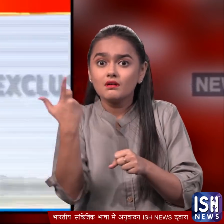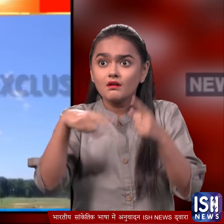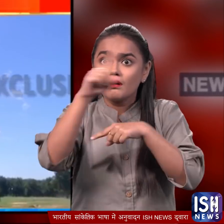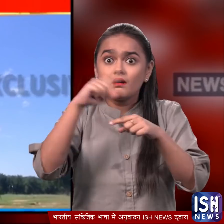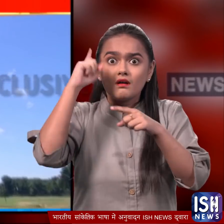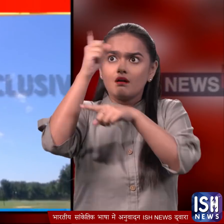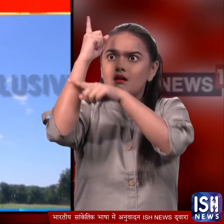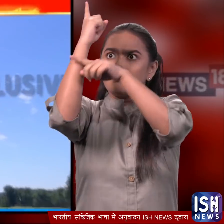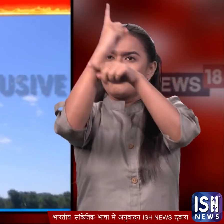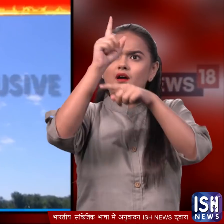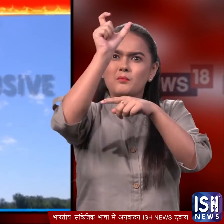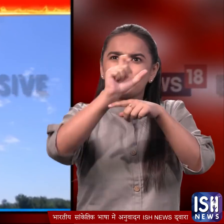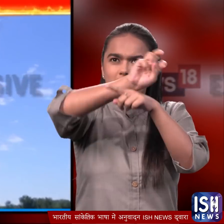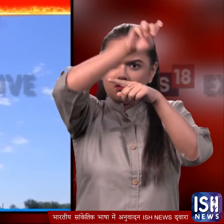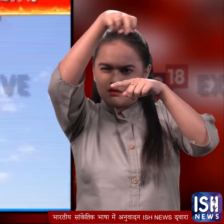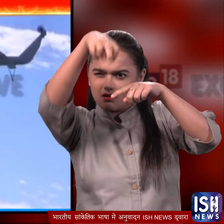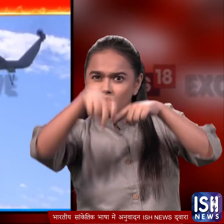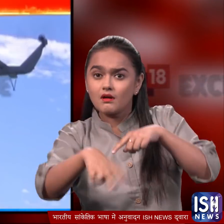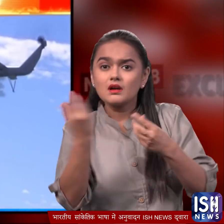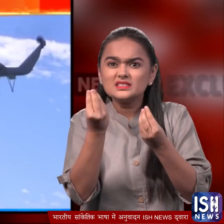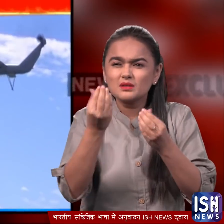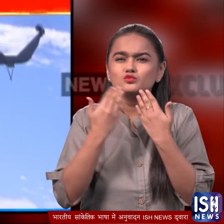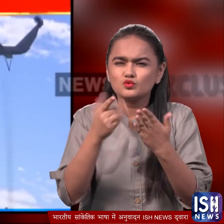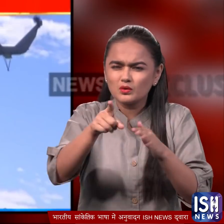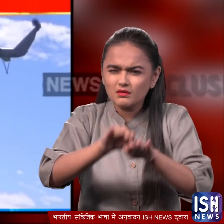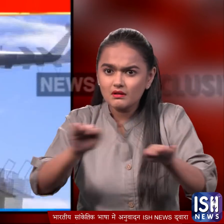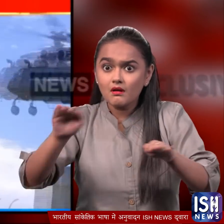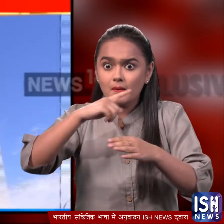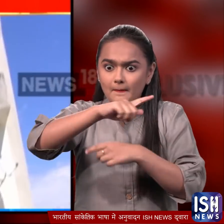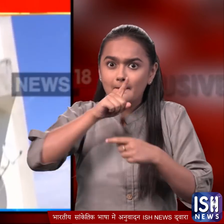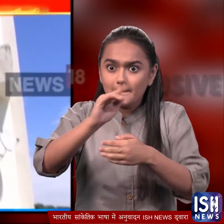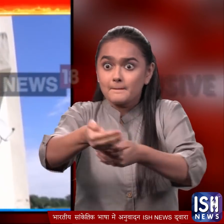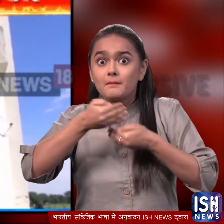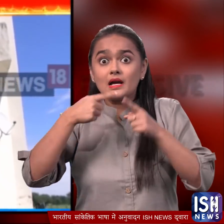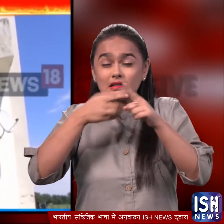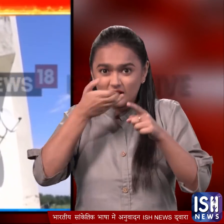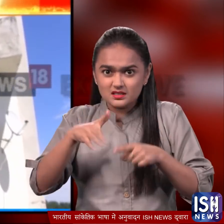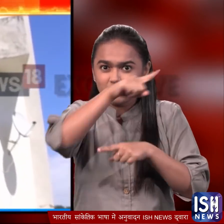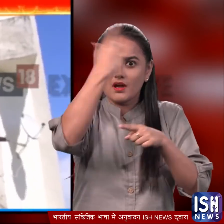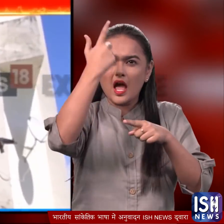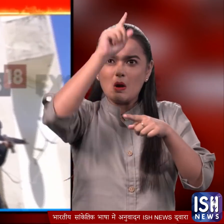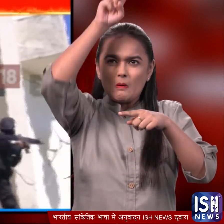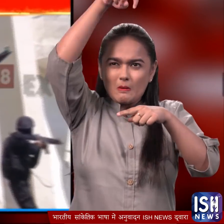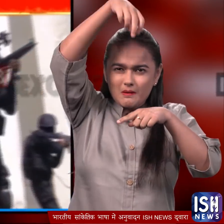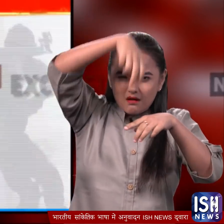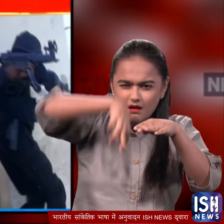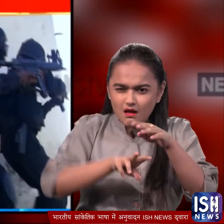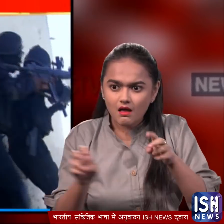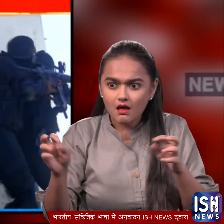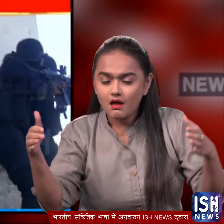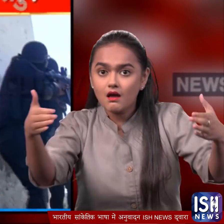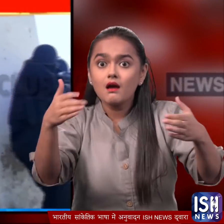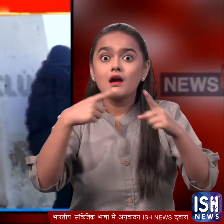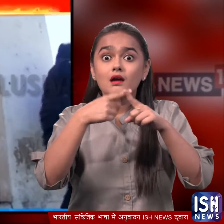की छत पर उतरती दिखी, जिसमें आतंकी बने लोगों ने कुछ बच्चों को बंधक बना रखा था, जबकि कुछ जवानों ने जमीन के रास्ते इस इमारत को घेर लिया